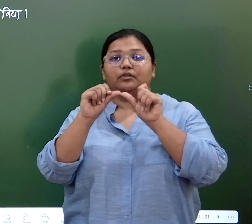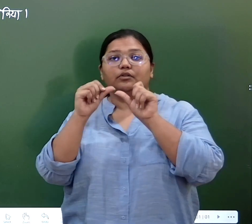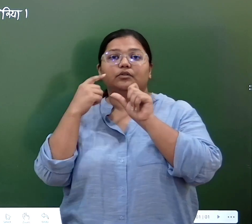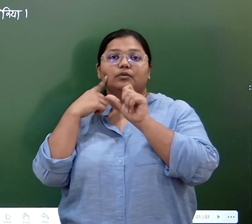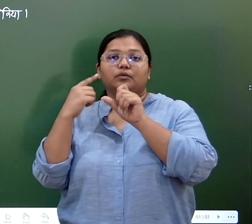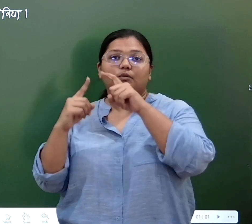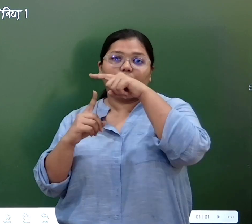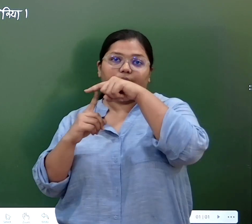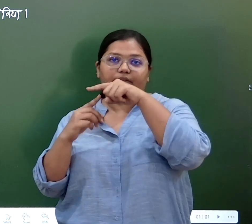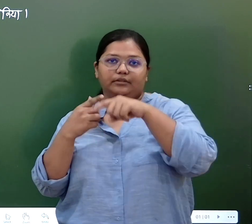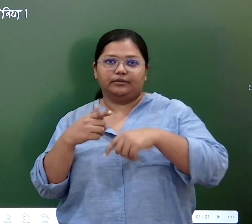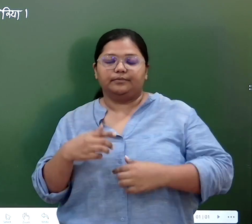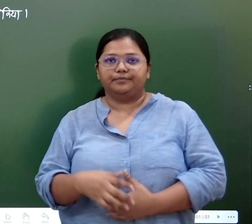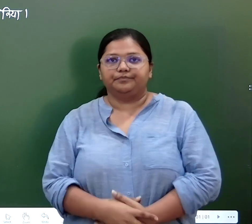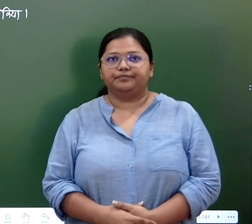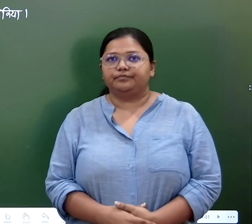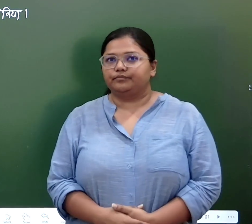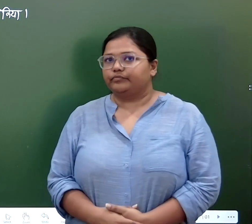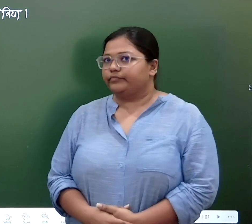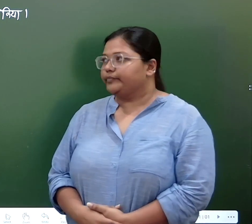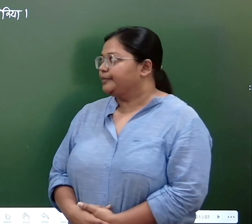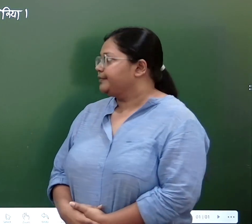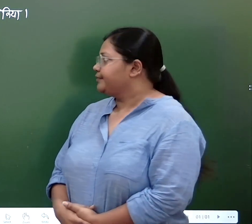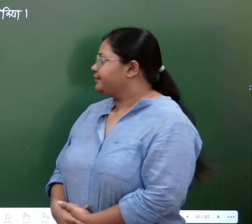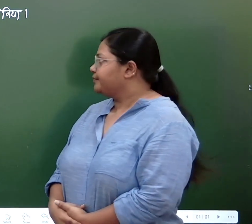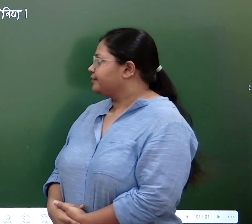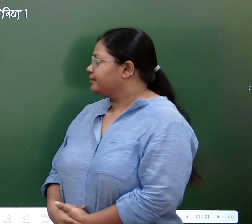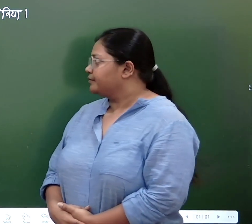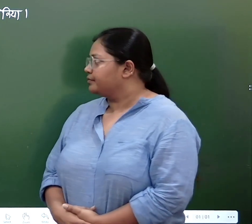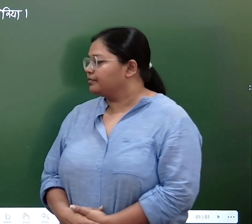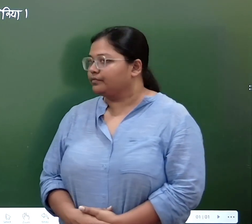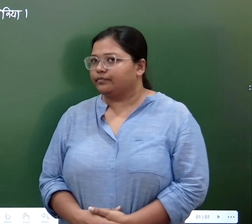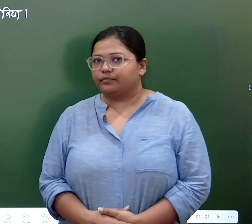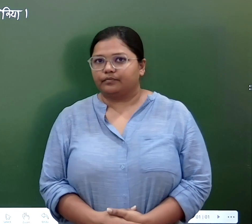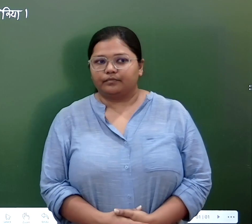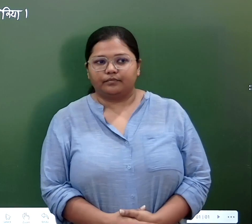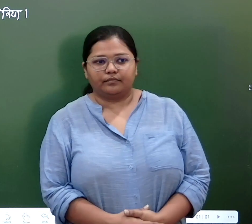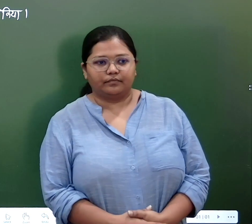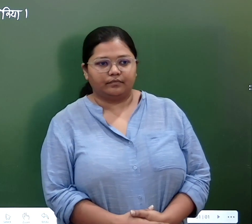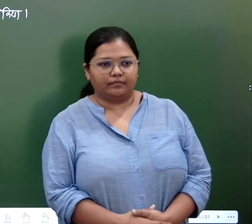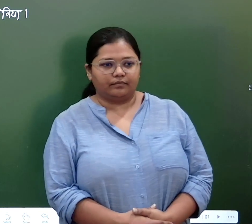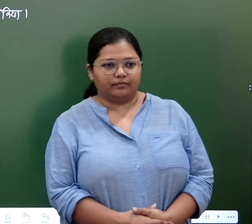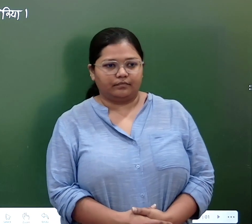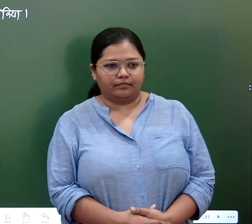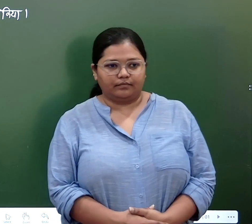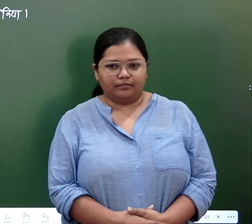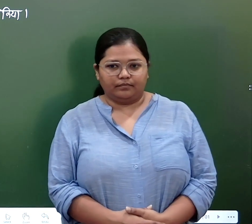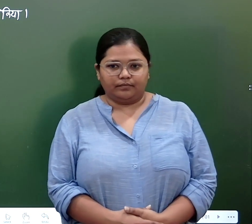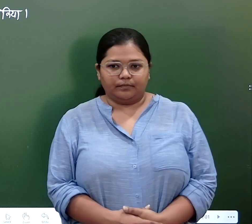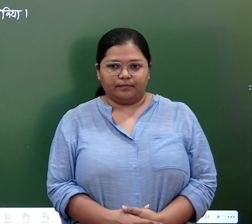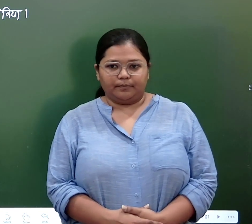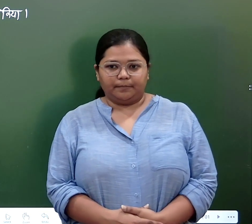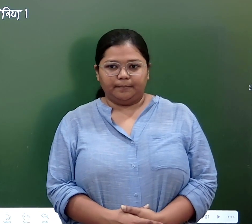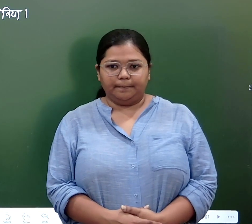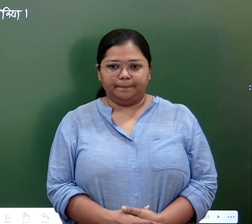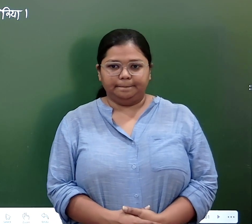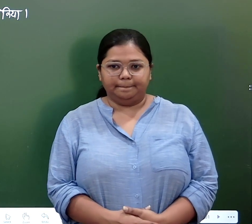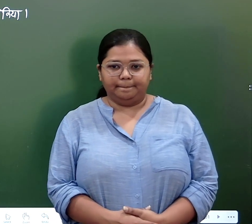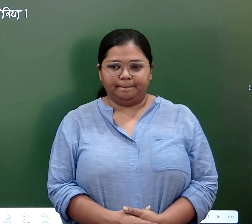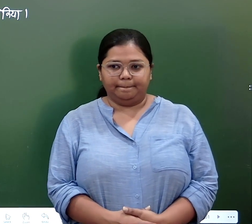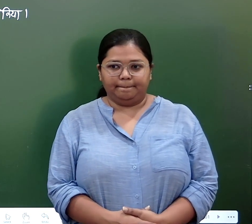द्वैतवाद मतलब होता है जहां पर आत्मा, आत्मा प्लस